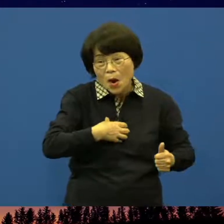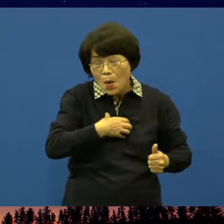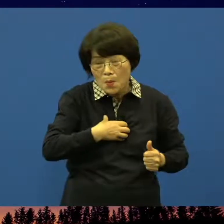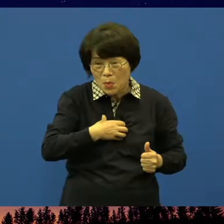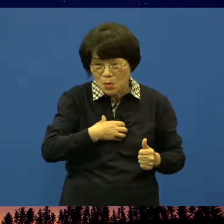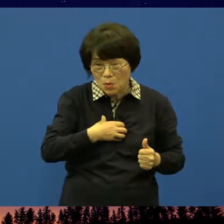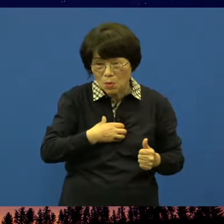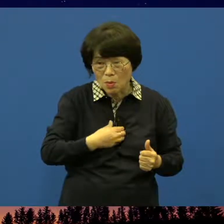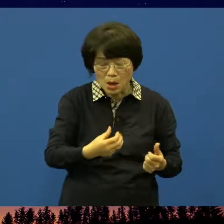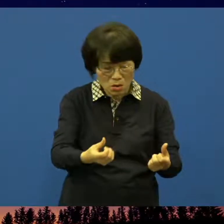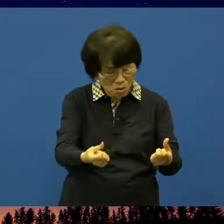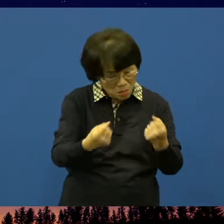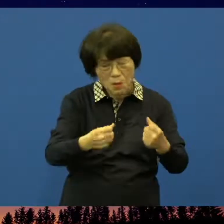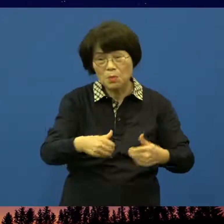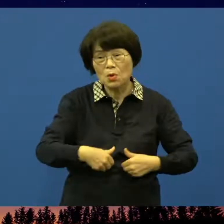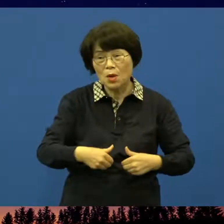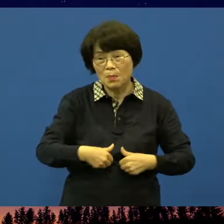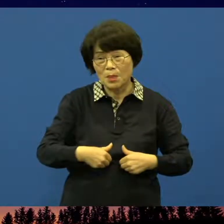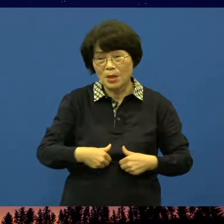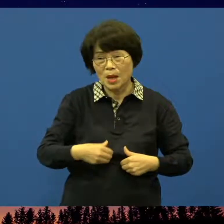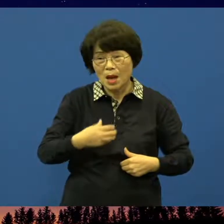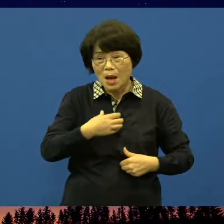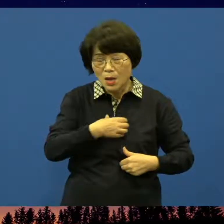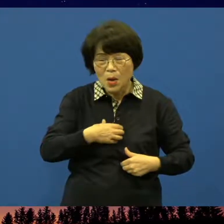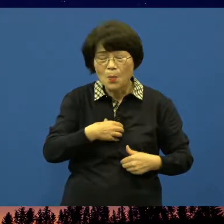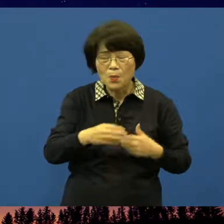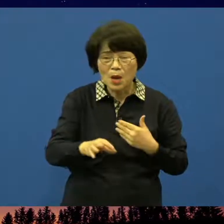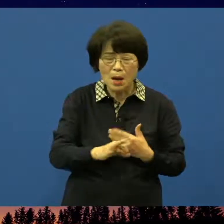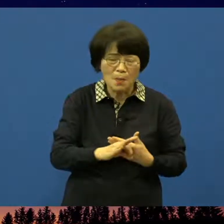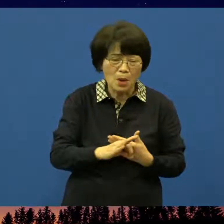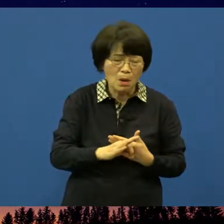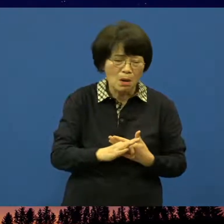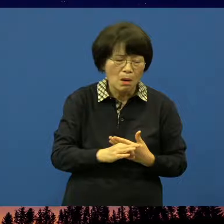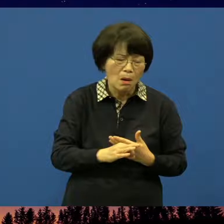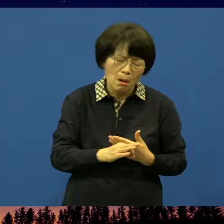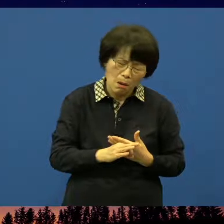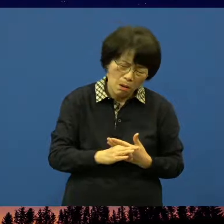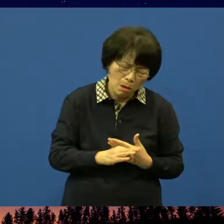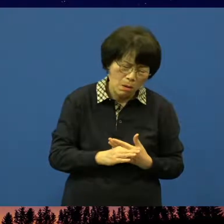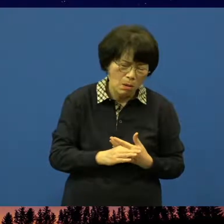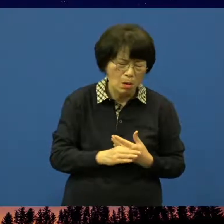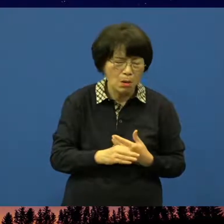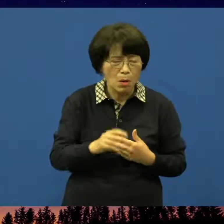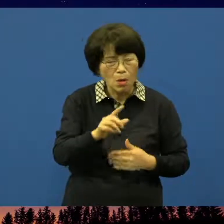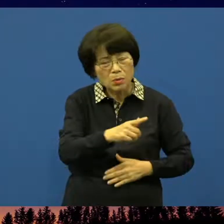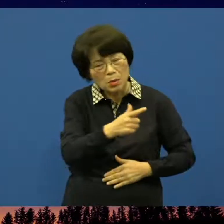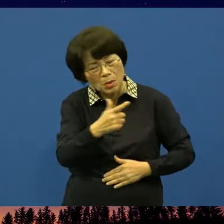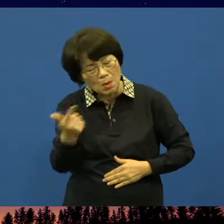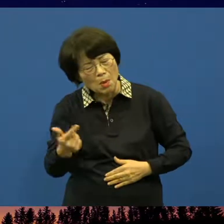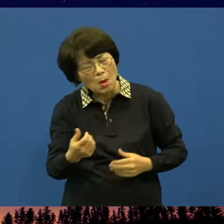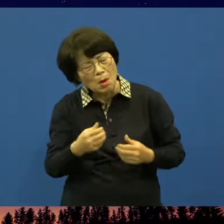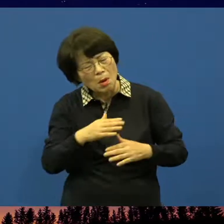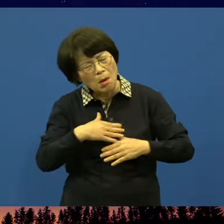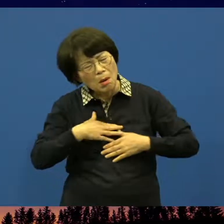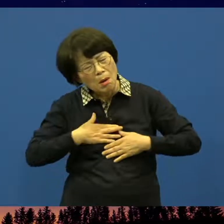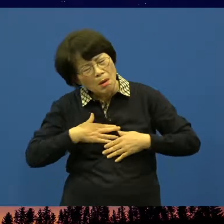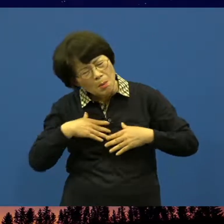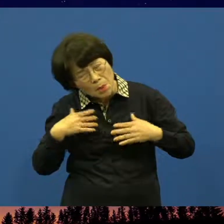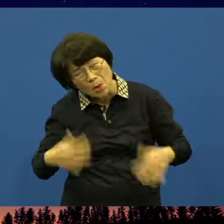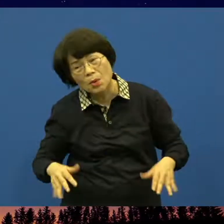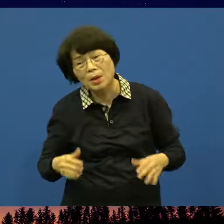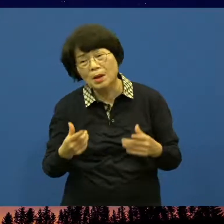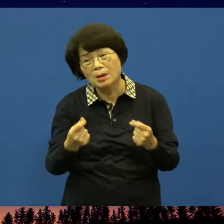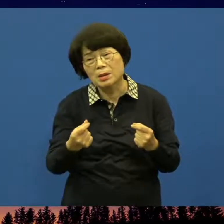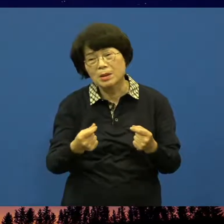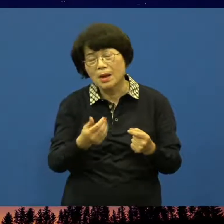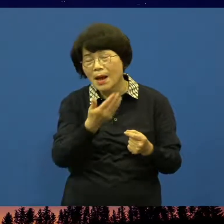드는 거예요. 염려를 여러분 계속 하루 종일 염려해 보세요. 에너지가 다 빠져요. 피곤해요, 피곤해.